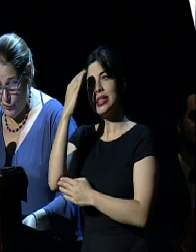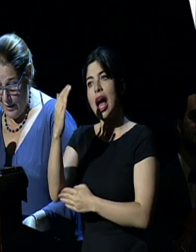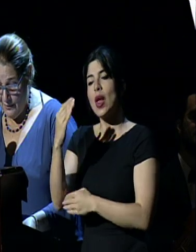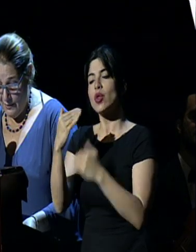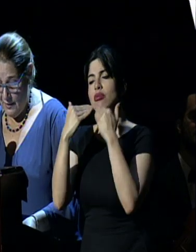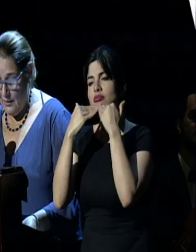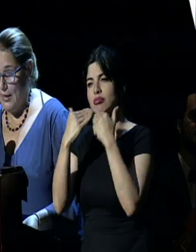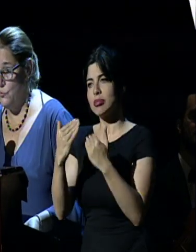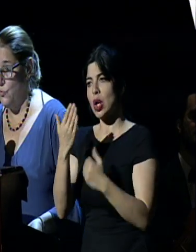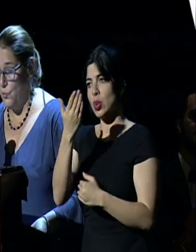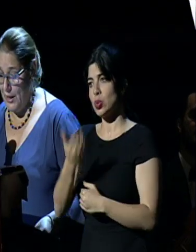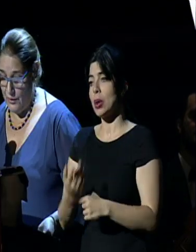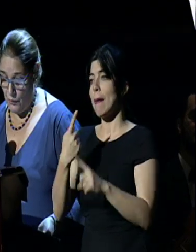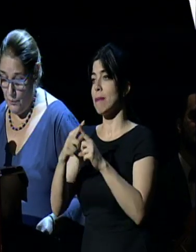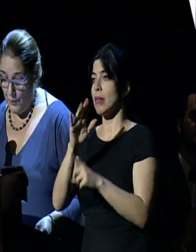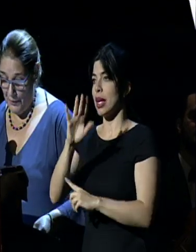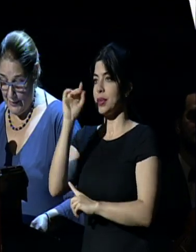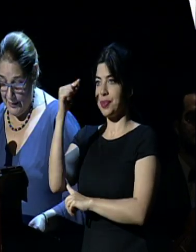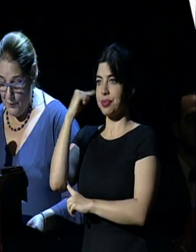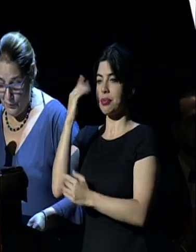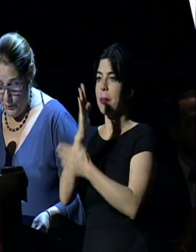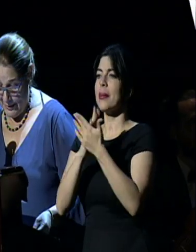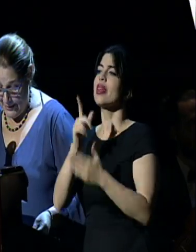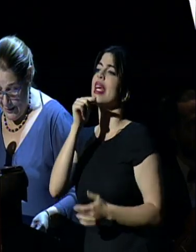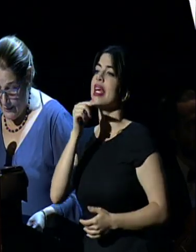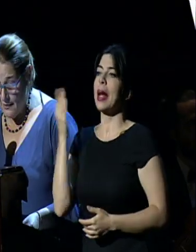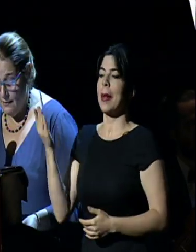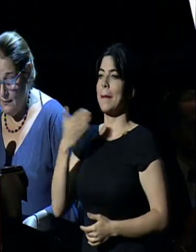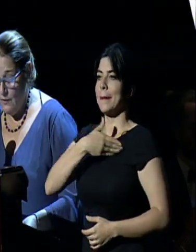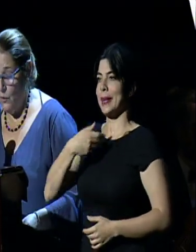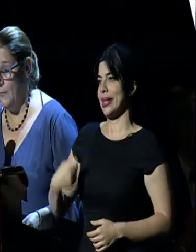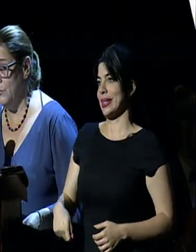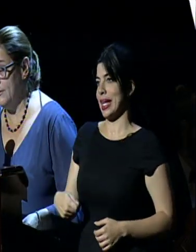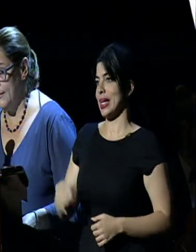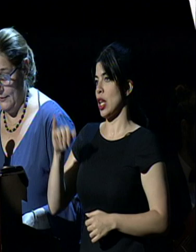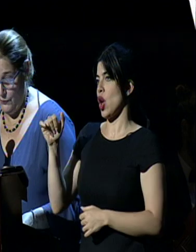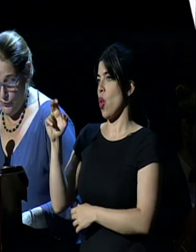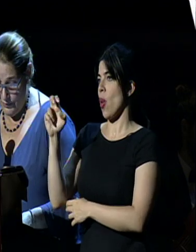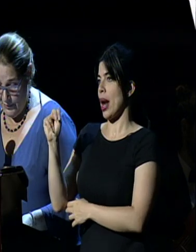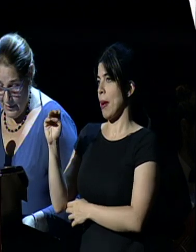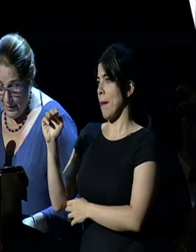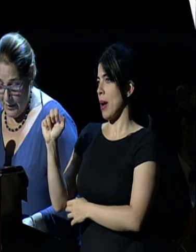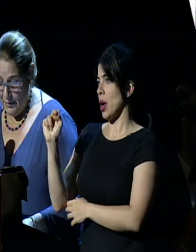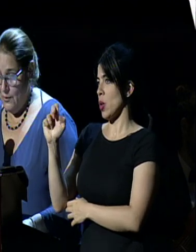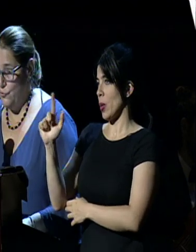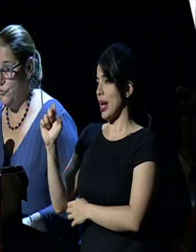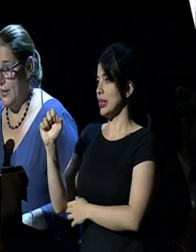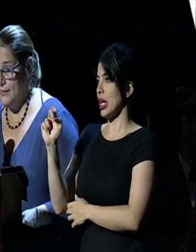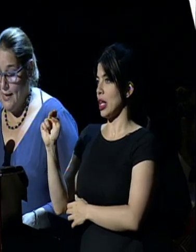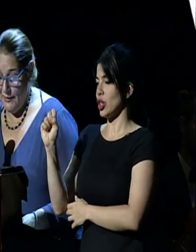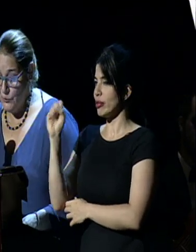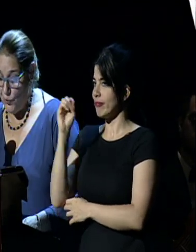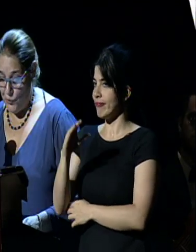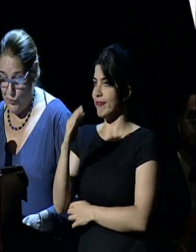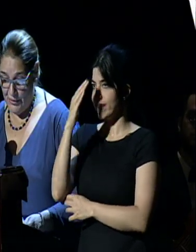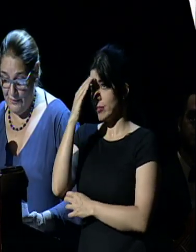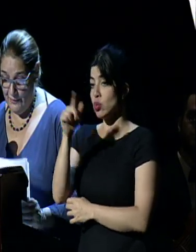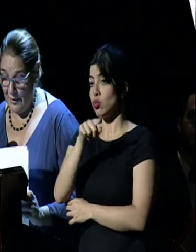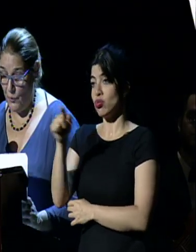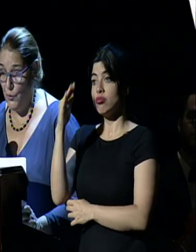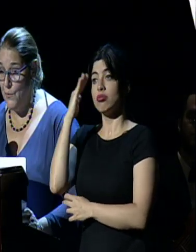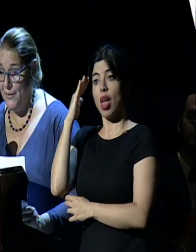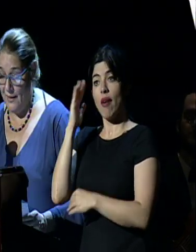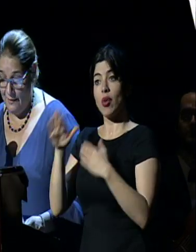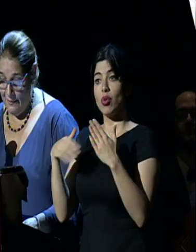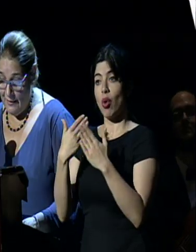agradecimiento a usted y a su gobierno por parte de nuestro presidente Juan Manuel Santos. Ustedes saben todos